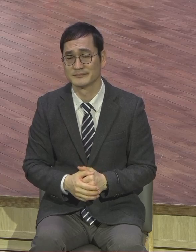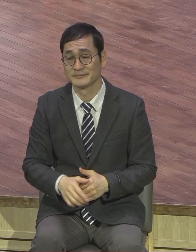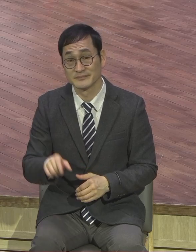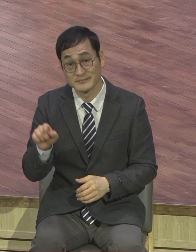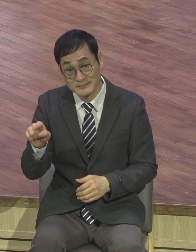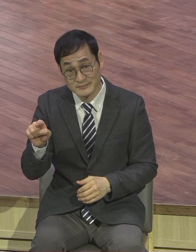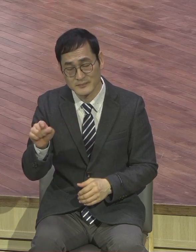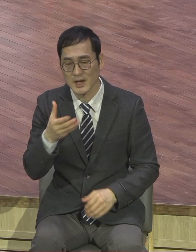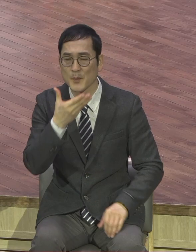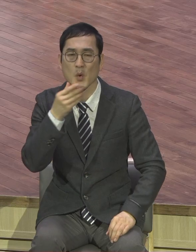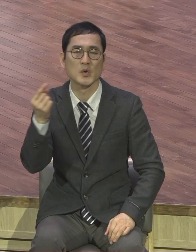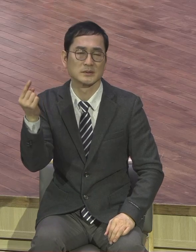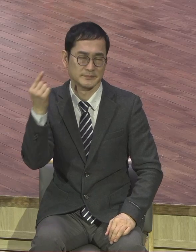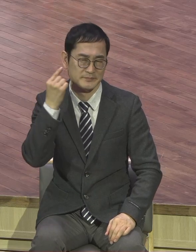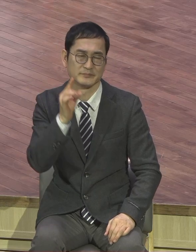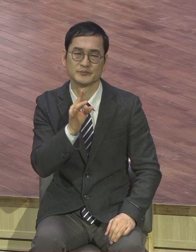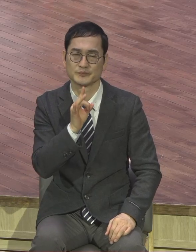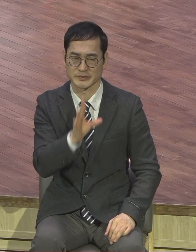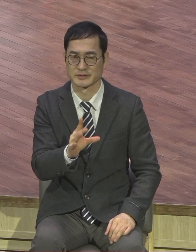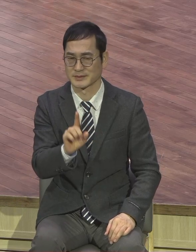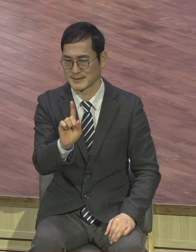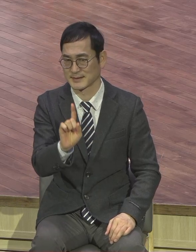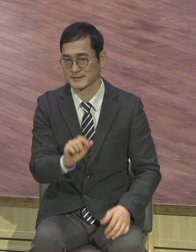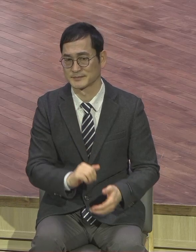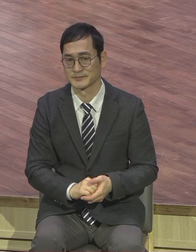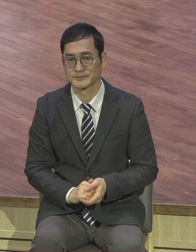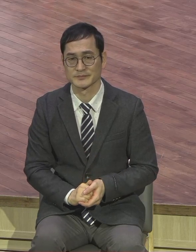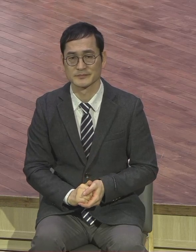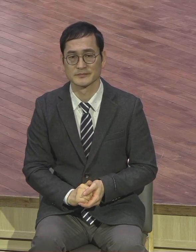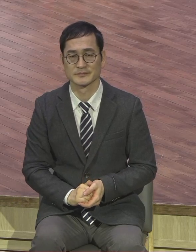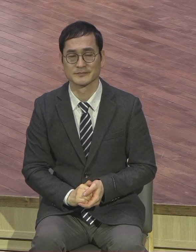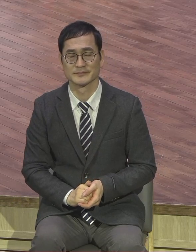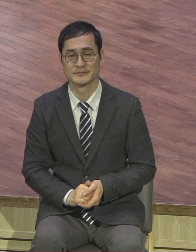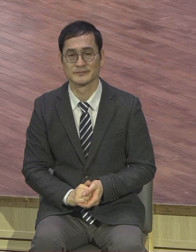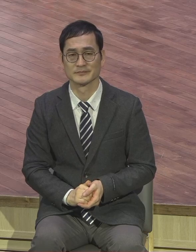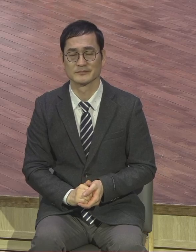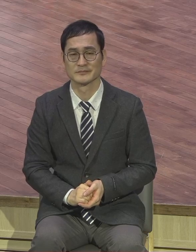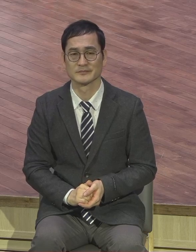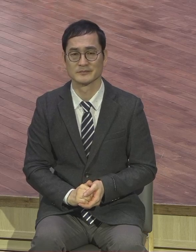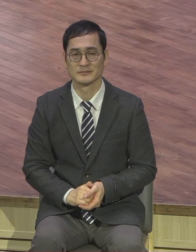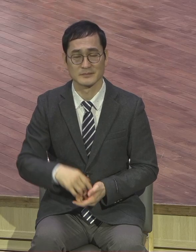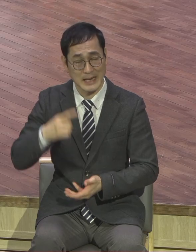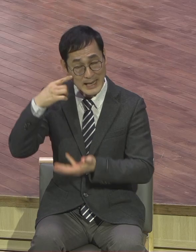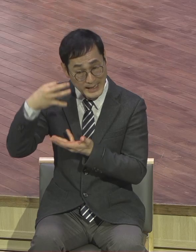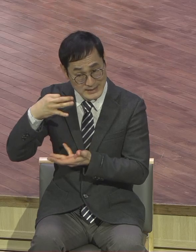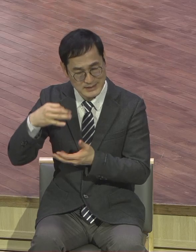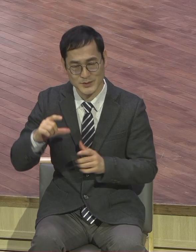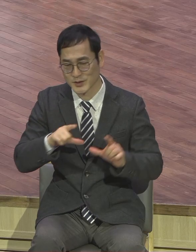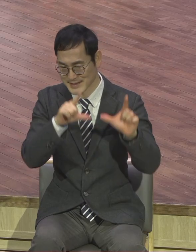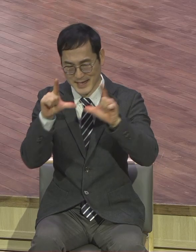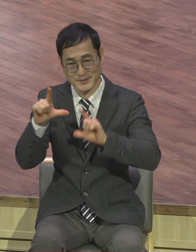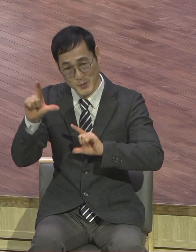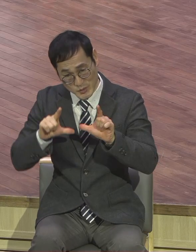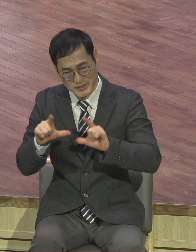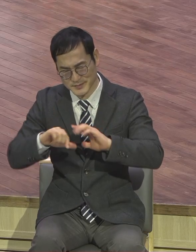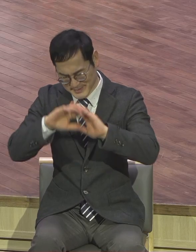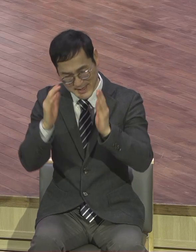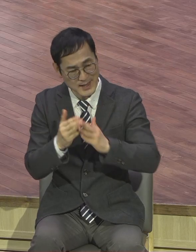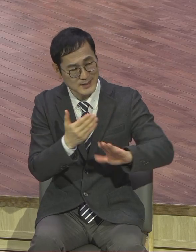복음밖에 없습니다. 우리 교인 우리 예원교수 가족들은 노는 게 달라야 돼요. 사는 게 달라. 가치관이 달라. 우선순위가 달라. 완전히 달라. 삶의